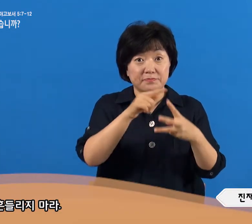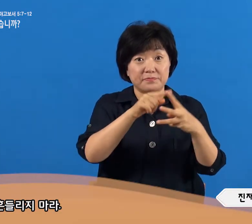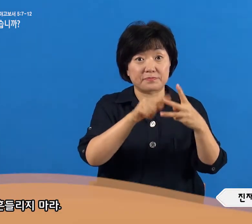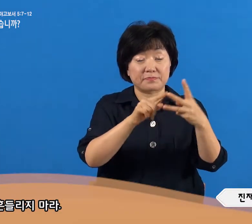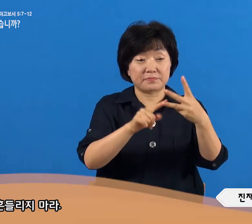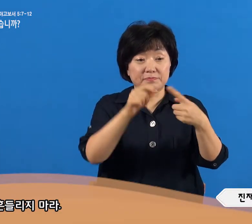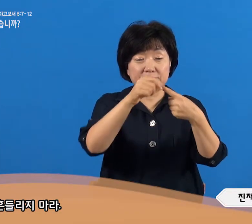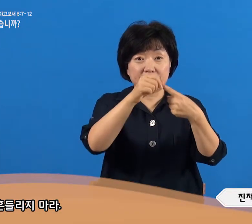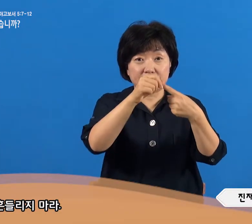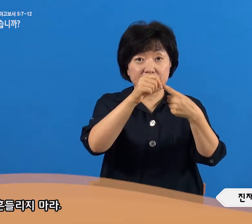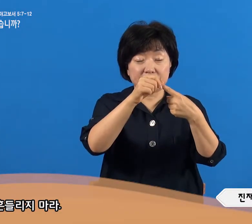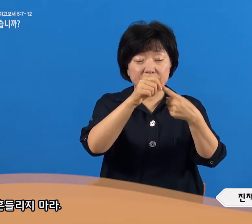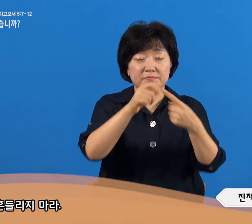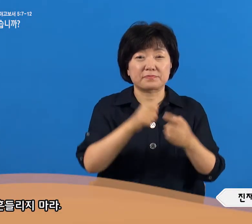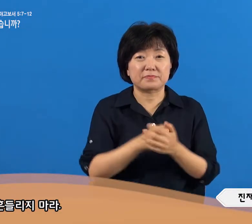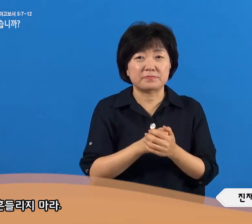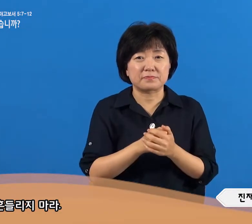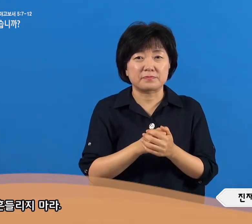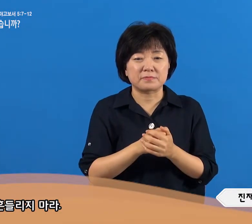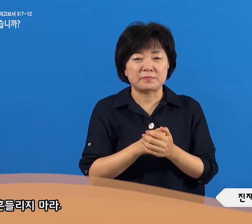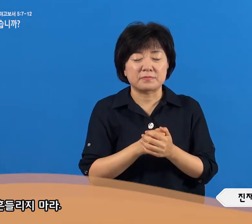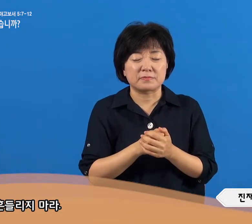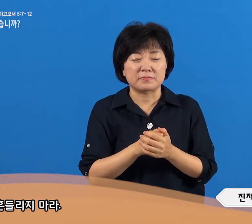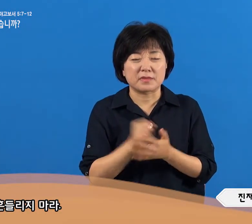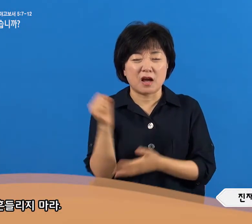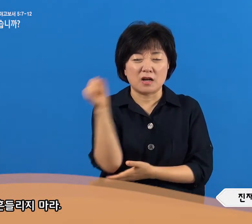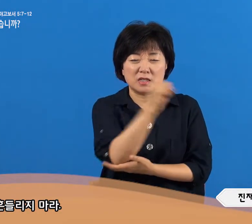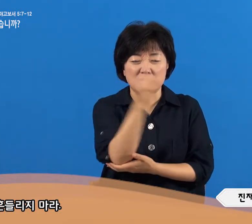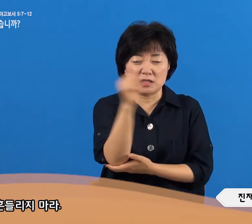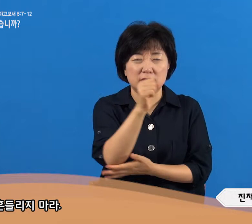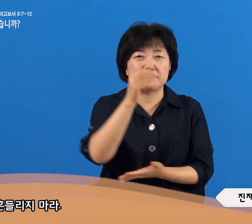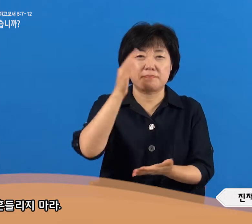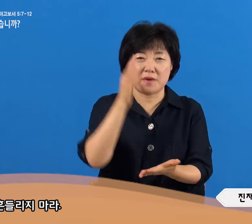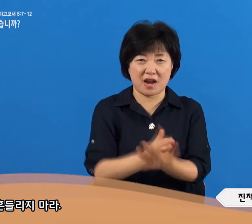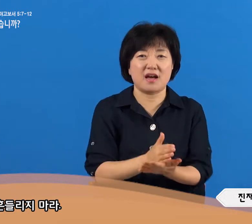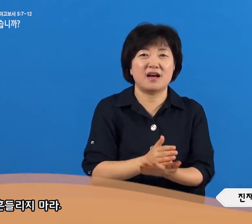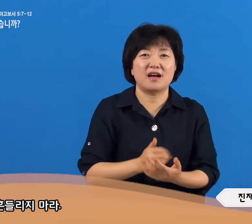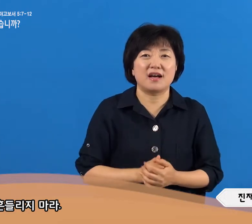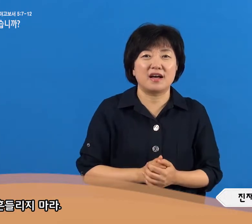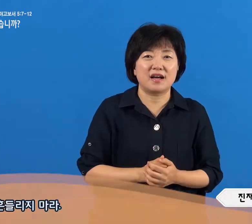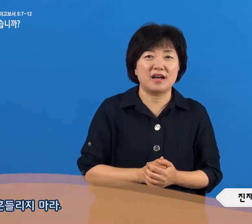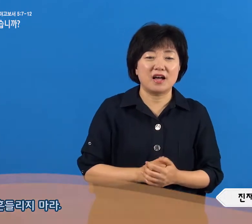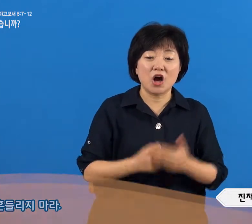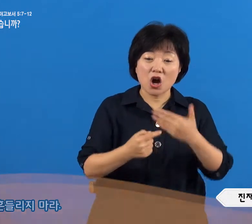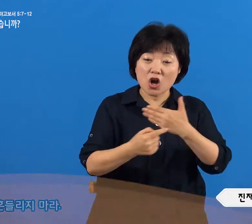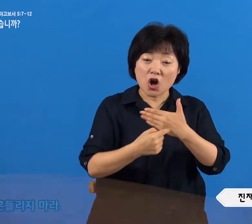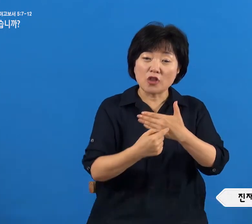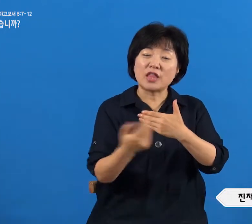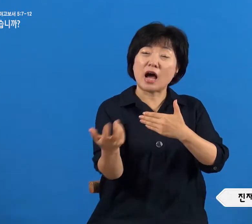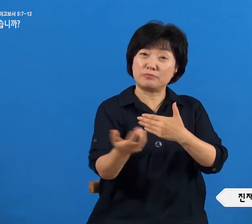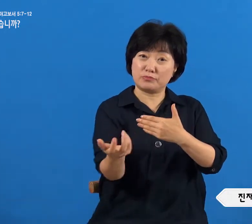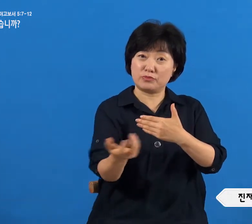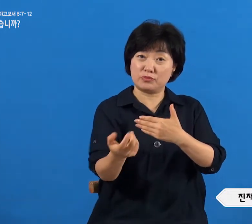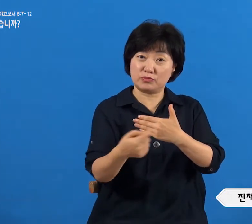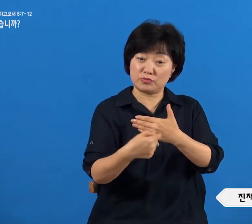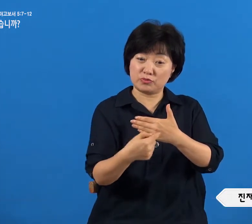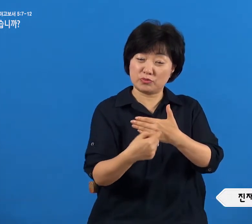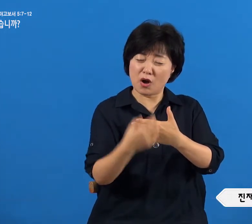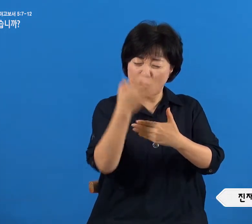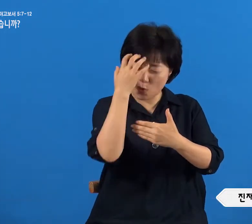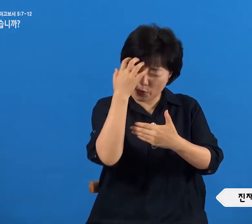번째, 자꾸 흔들리지 마라. 겉에 있는 아픔은, 겉에